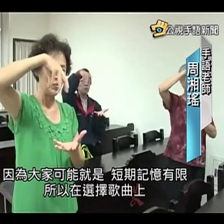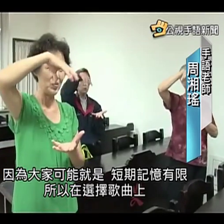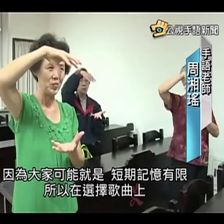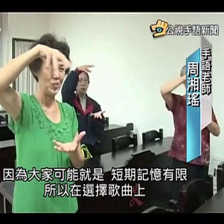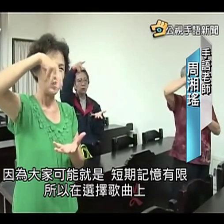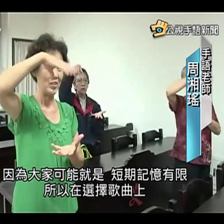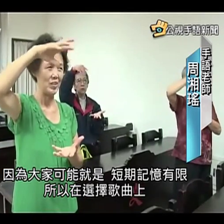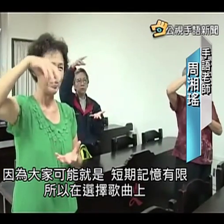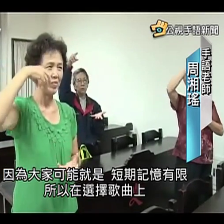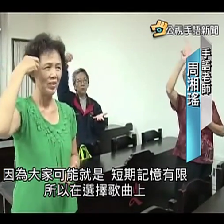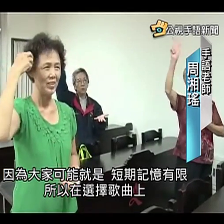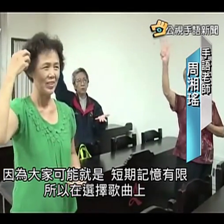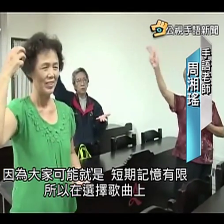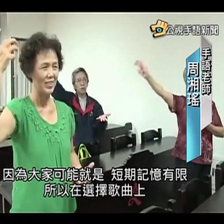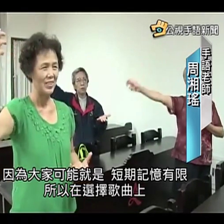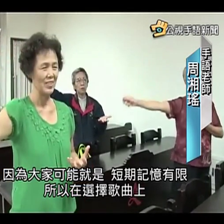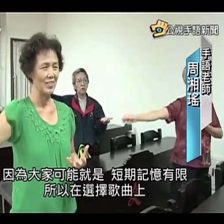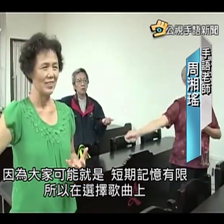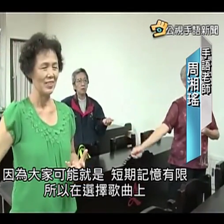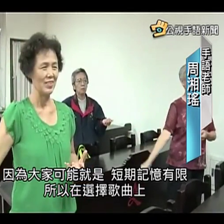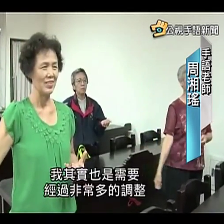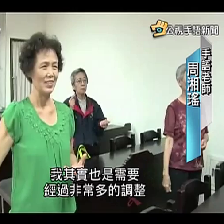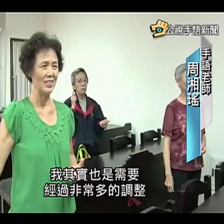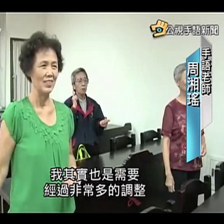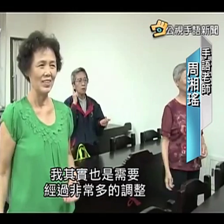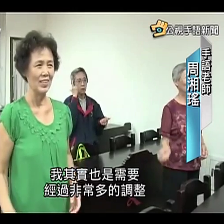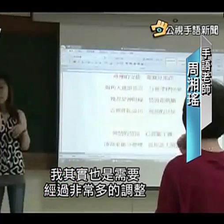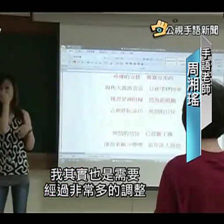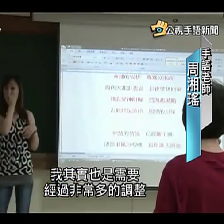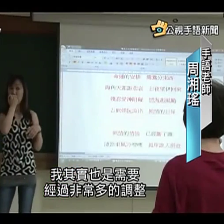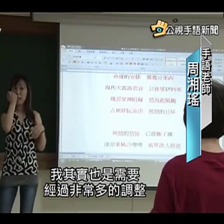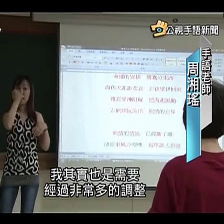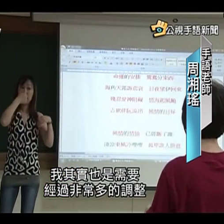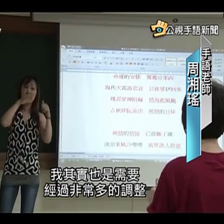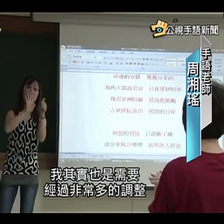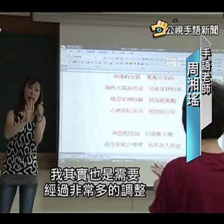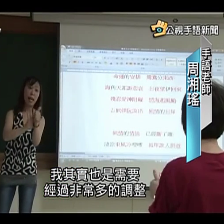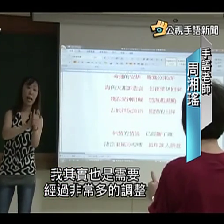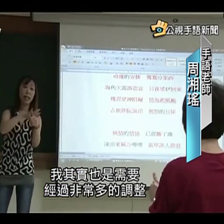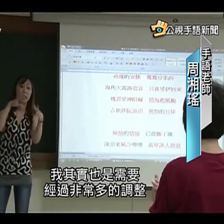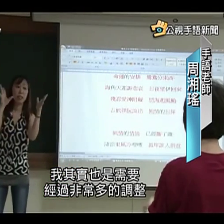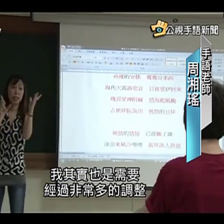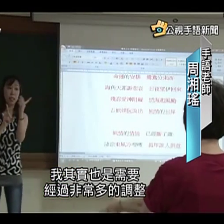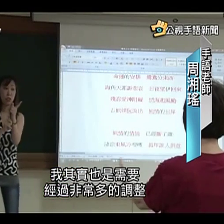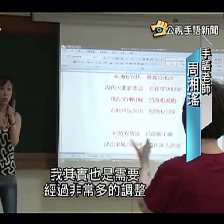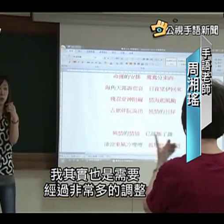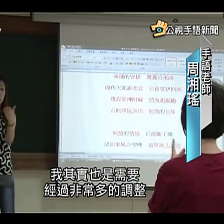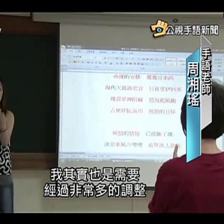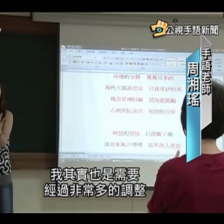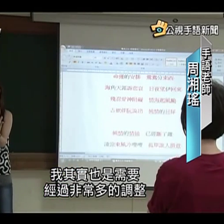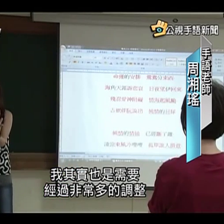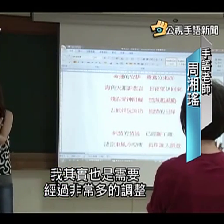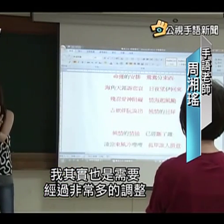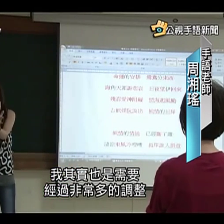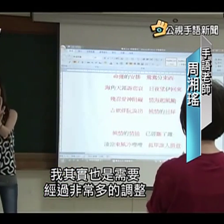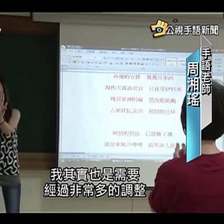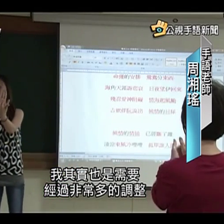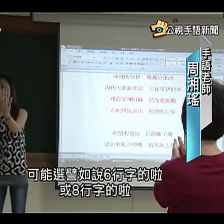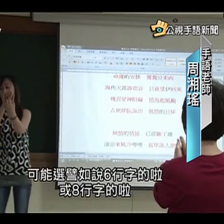以在选择歌曲上我其实也是需要经过非常多的调整，可能选譬